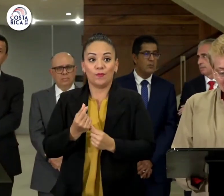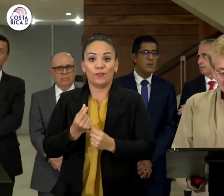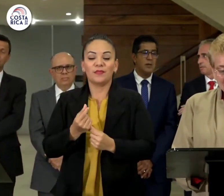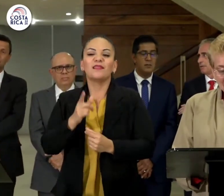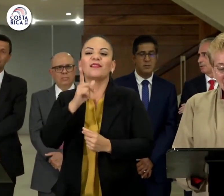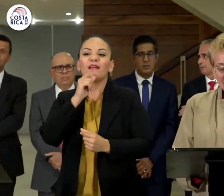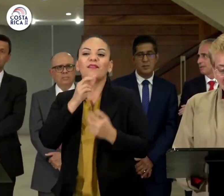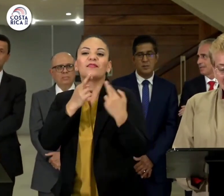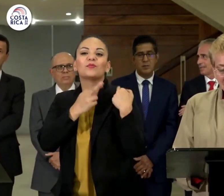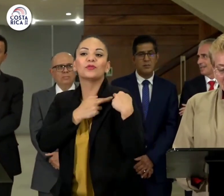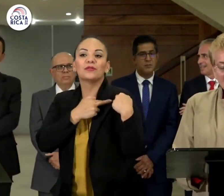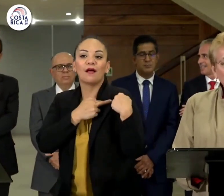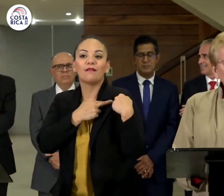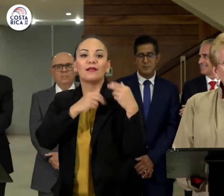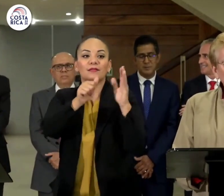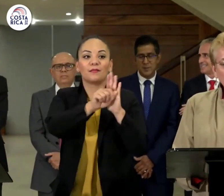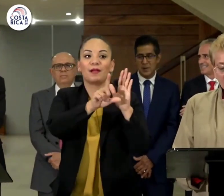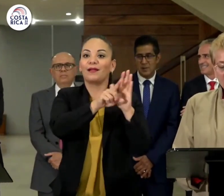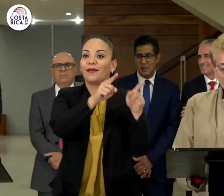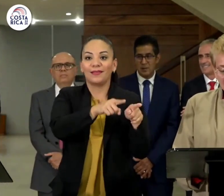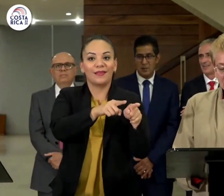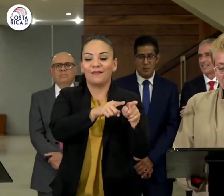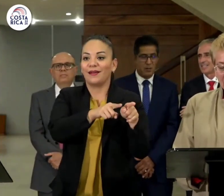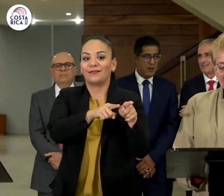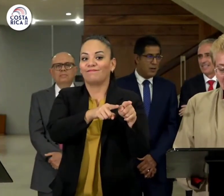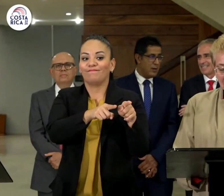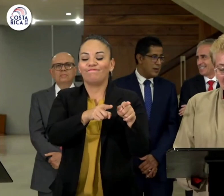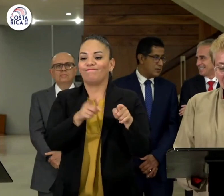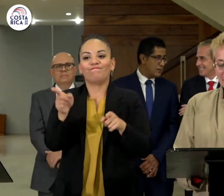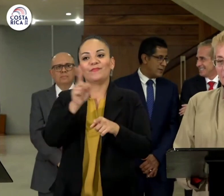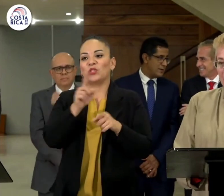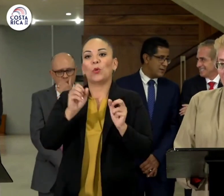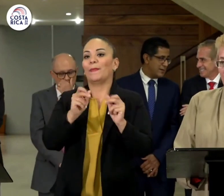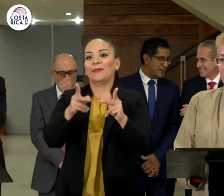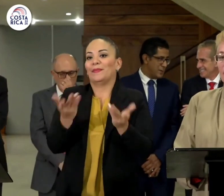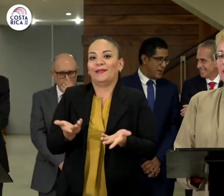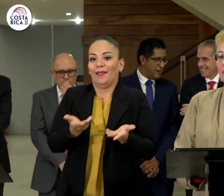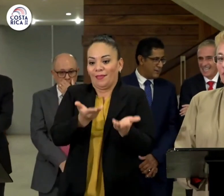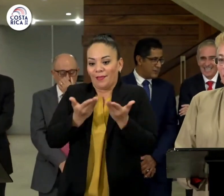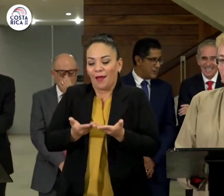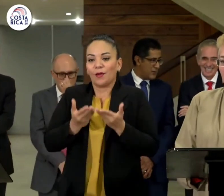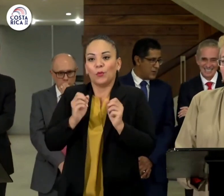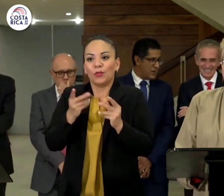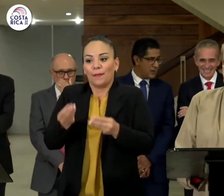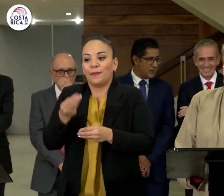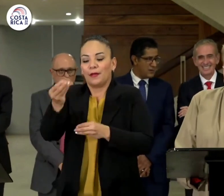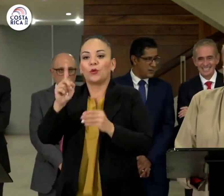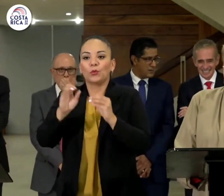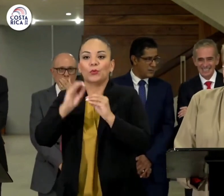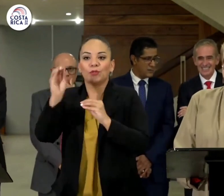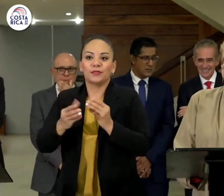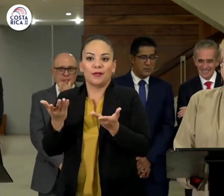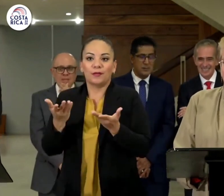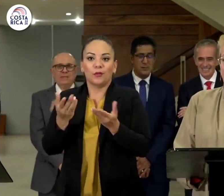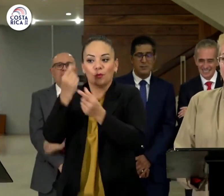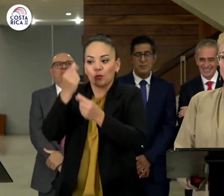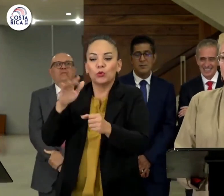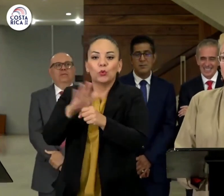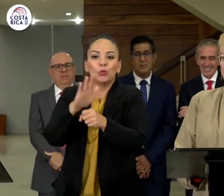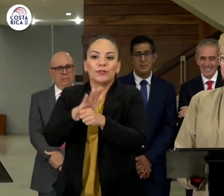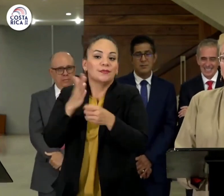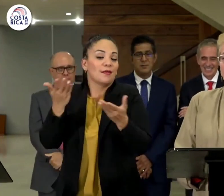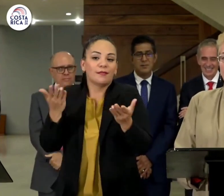la Asamblea Legislativa no han permitido generar ese espacio de presupuesto suficiente. Así